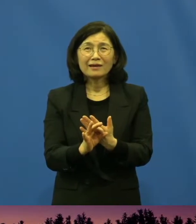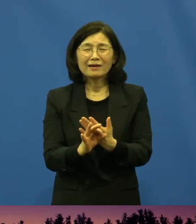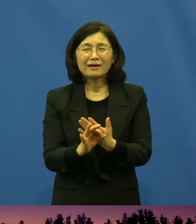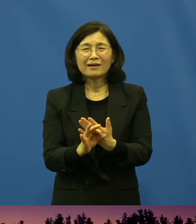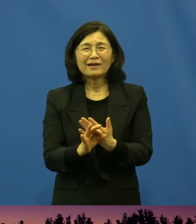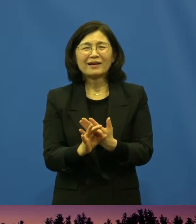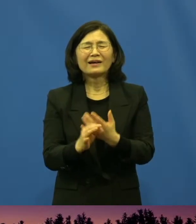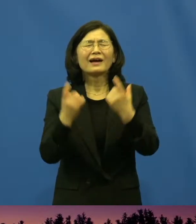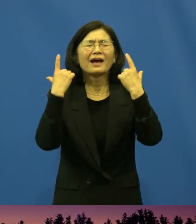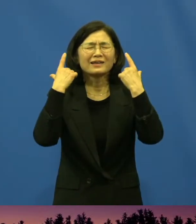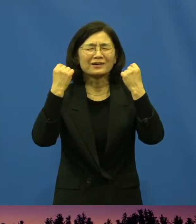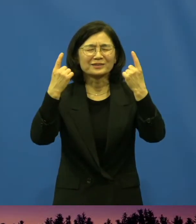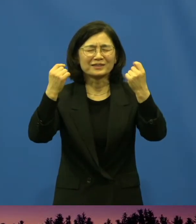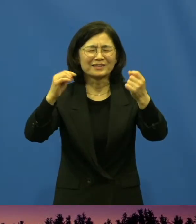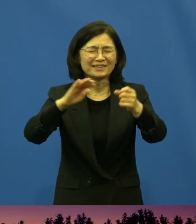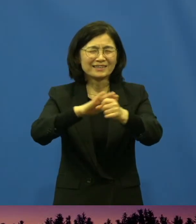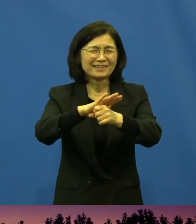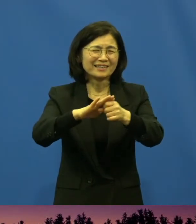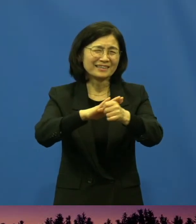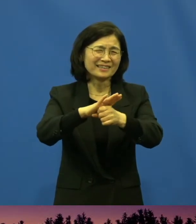사랑스러워요.